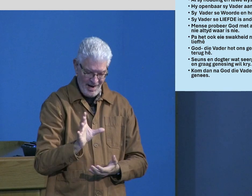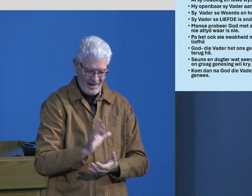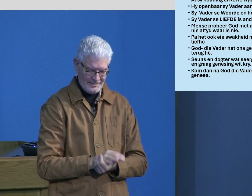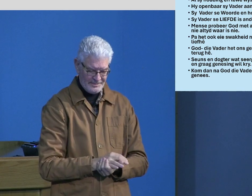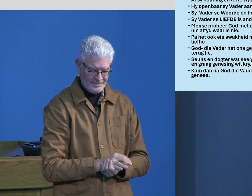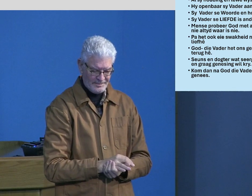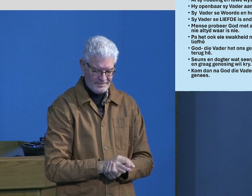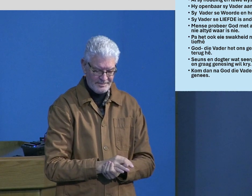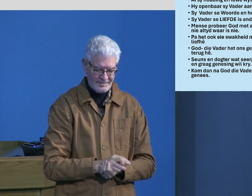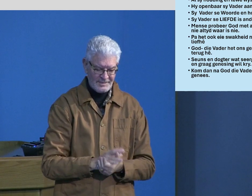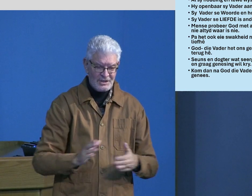terug.